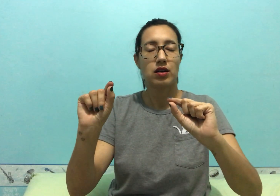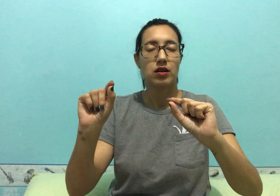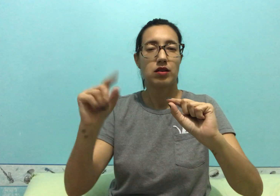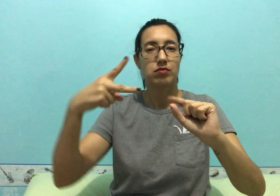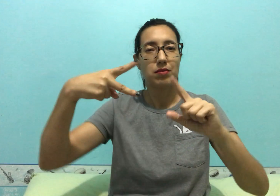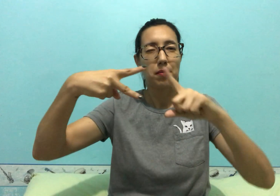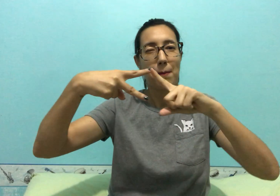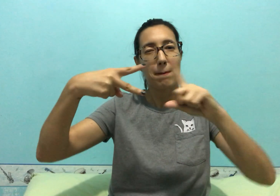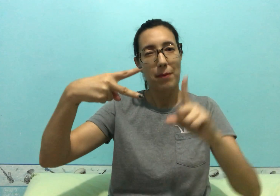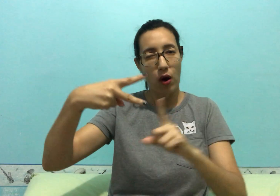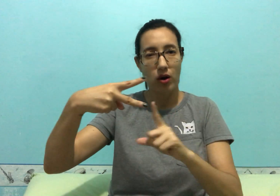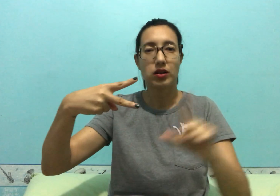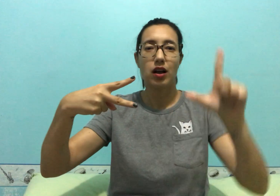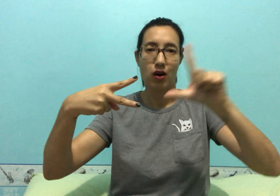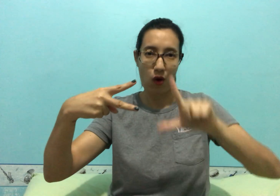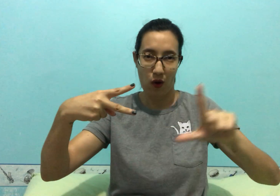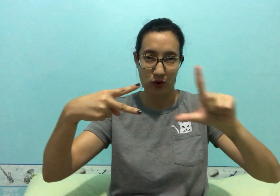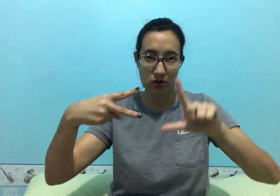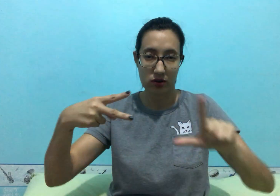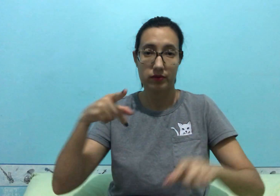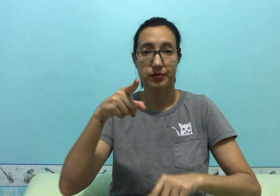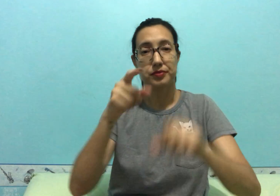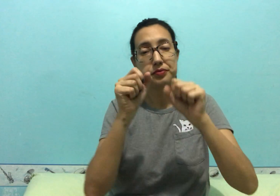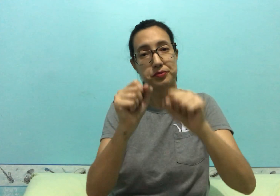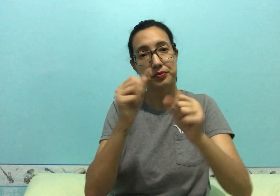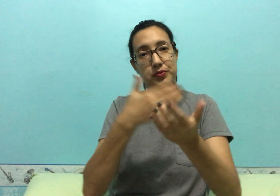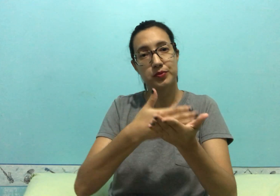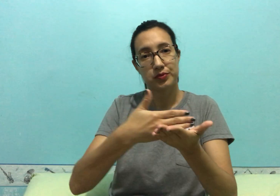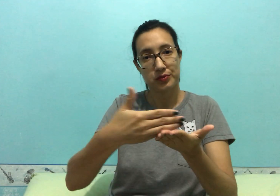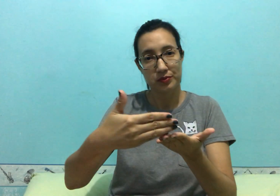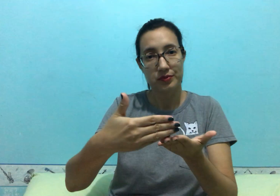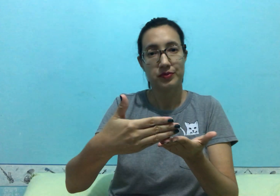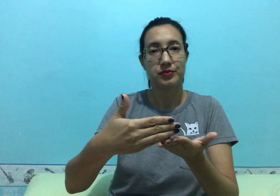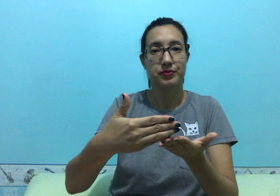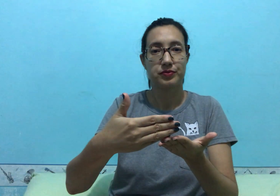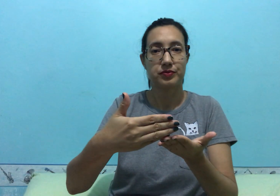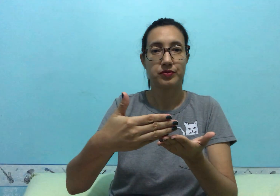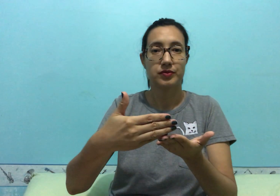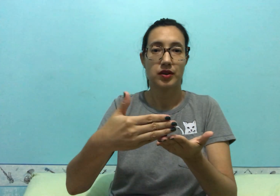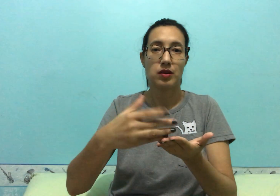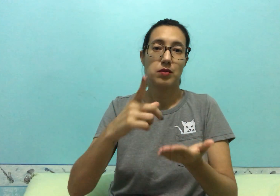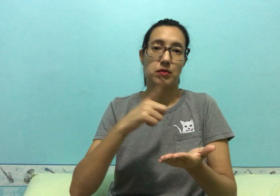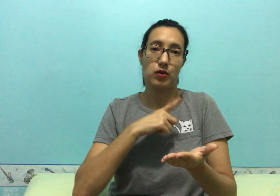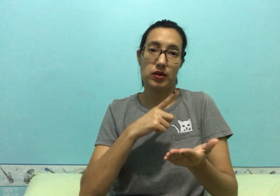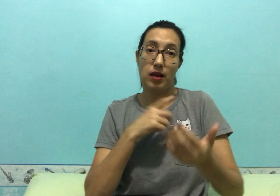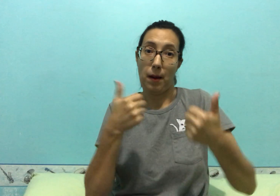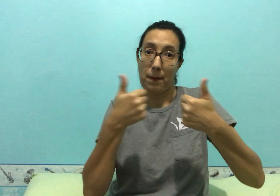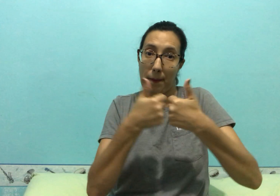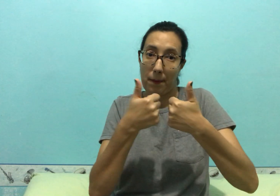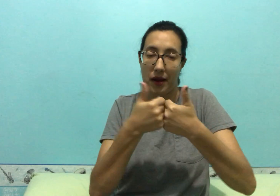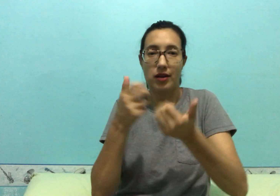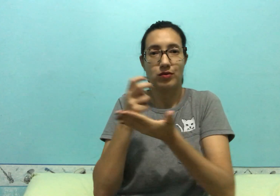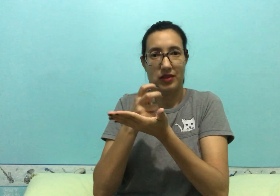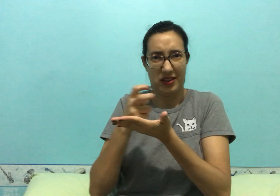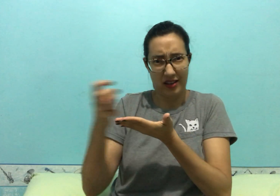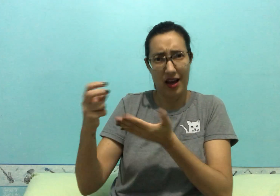começar pela equação, pelos operadores mais externos, aqui que está mais próximo da saída, e